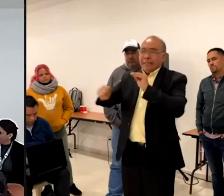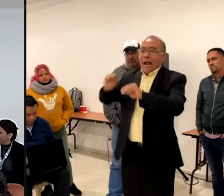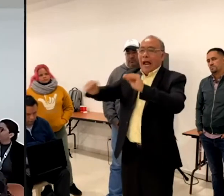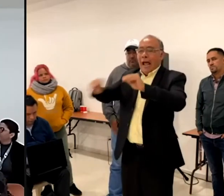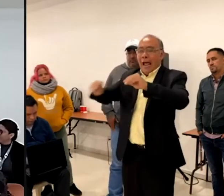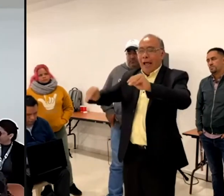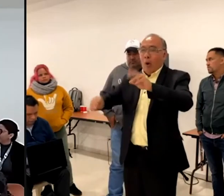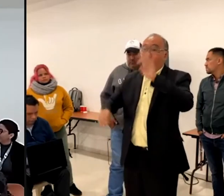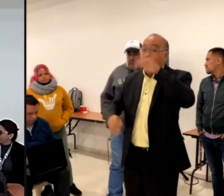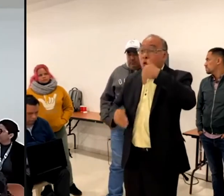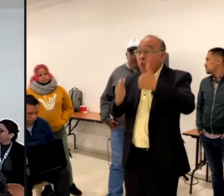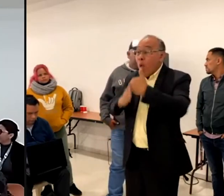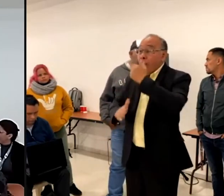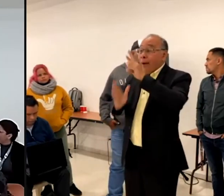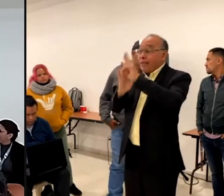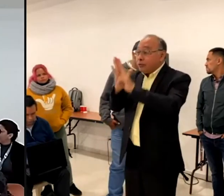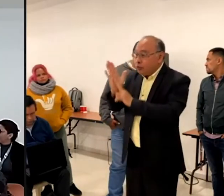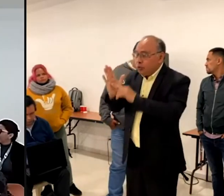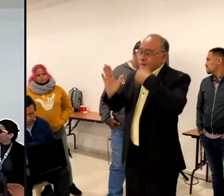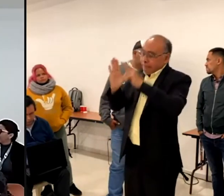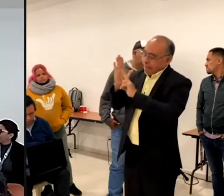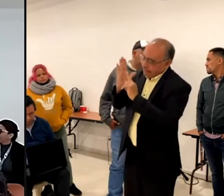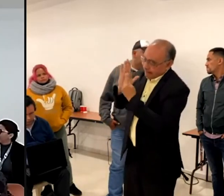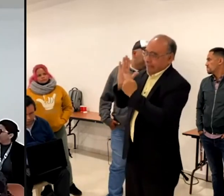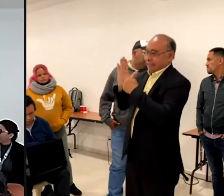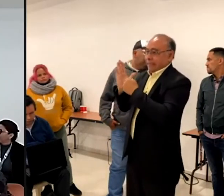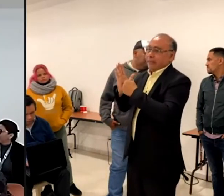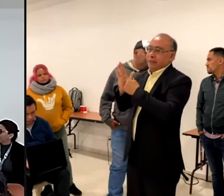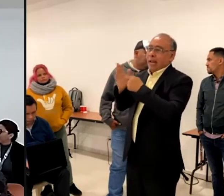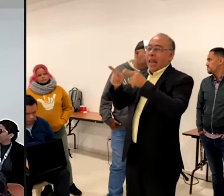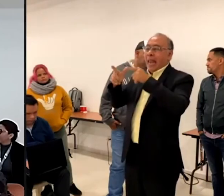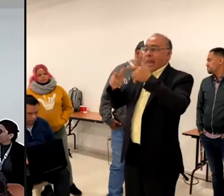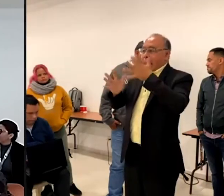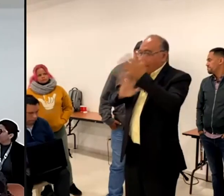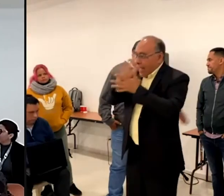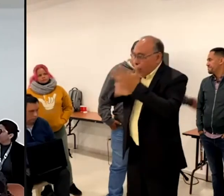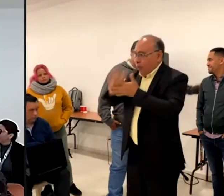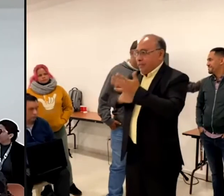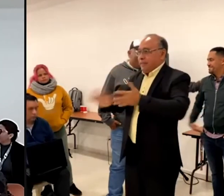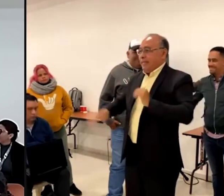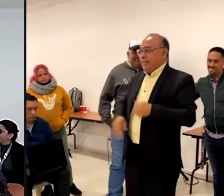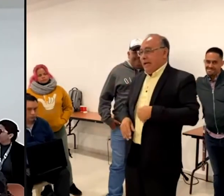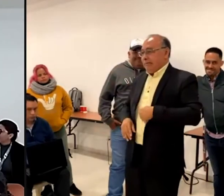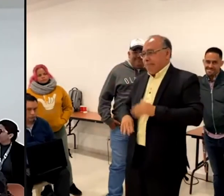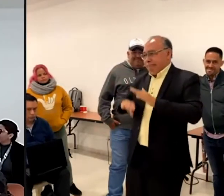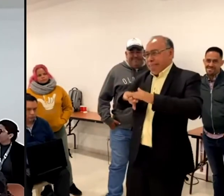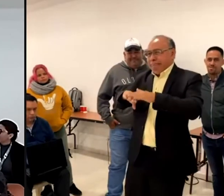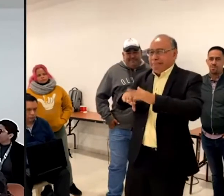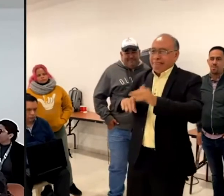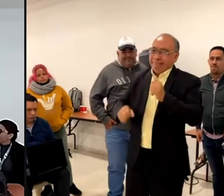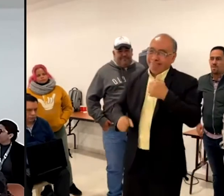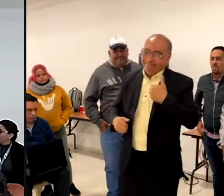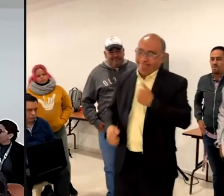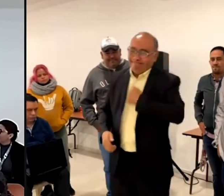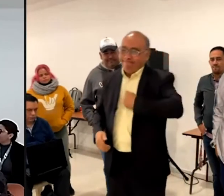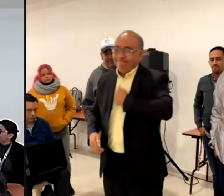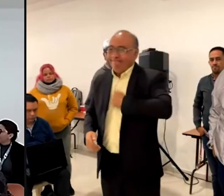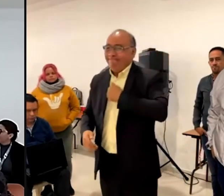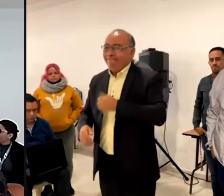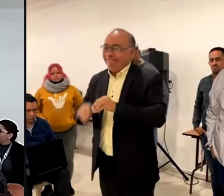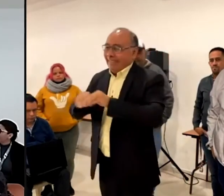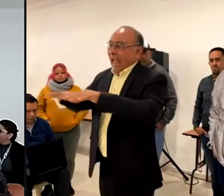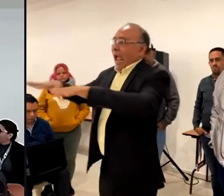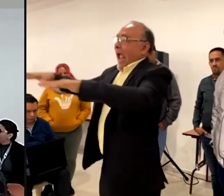lengua entonces para que puedan hacer explicar esta información y ojalá en la